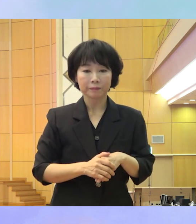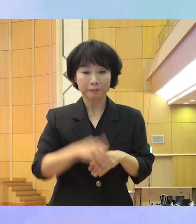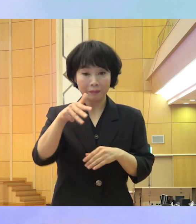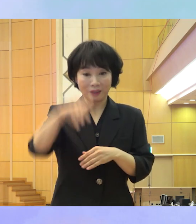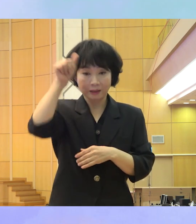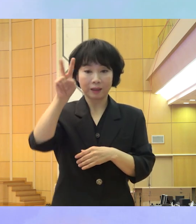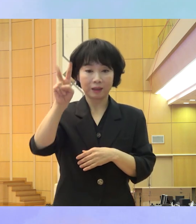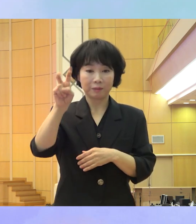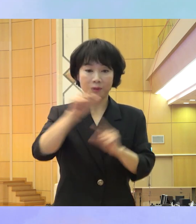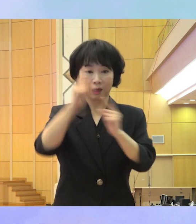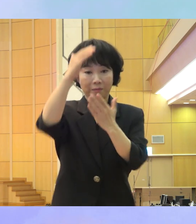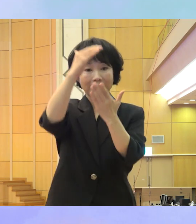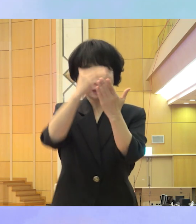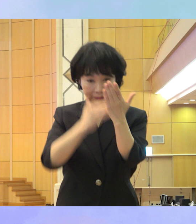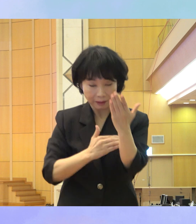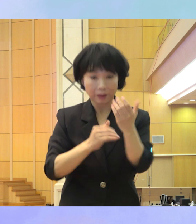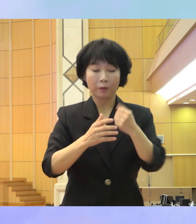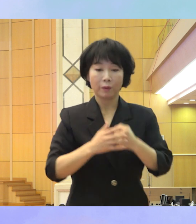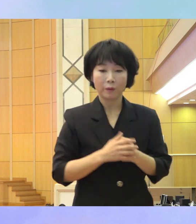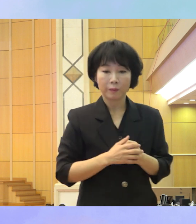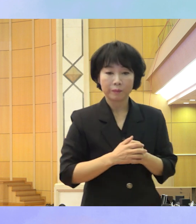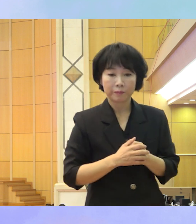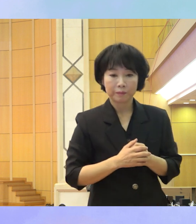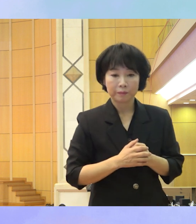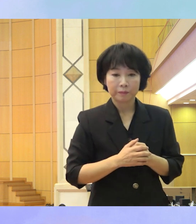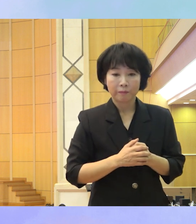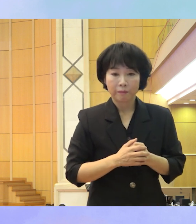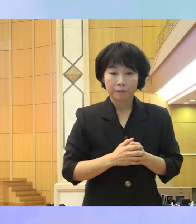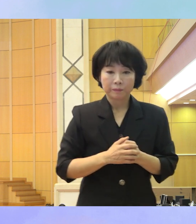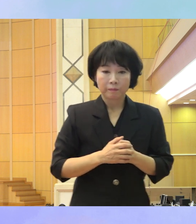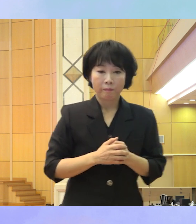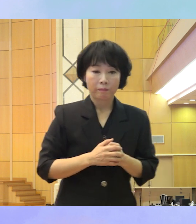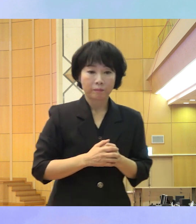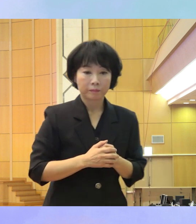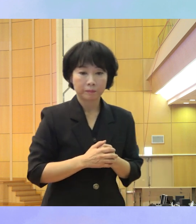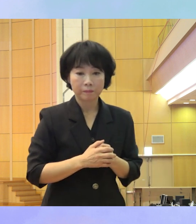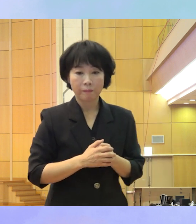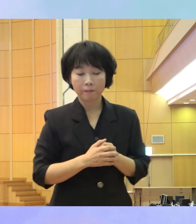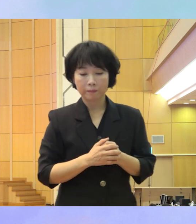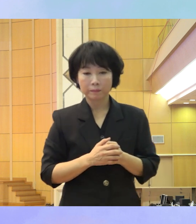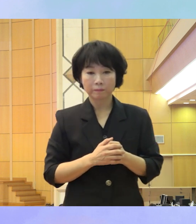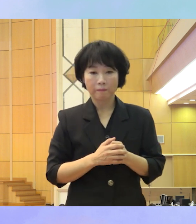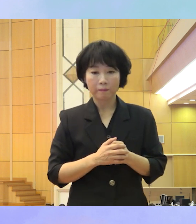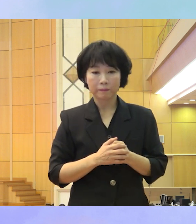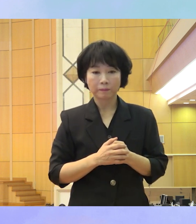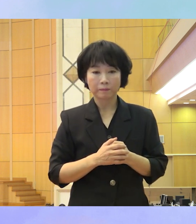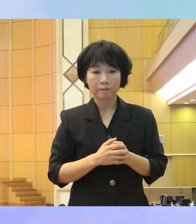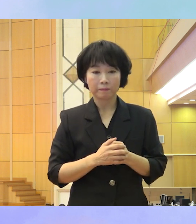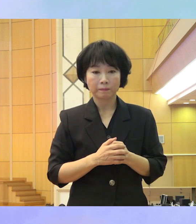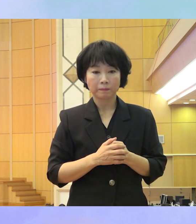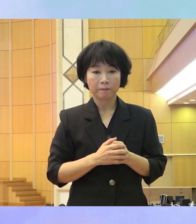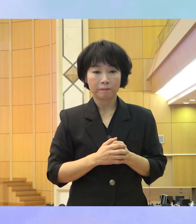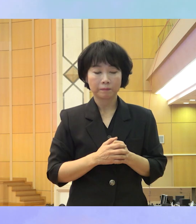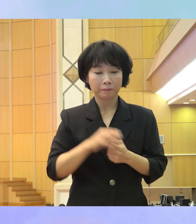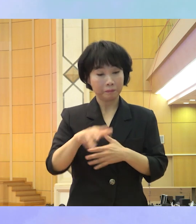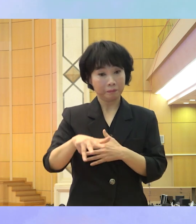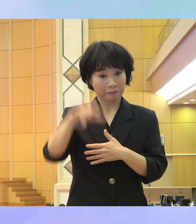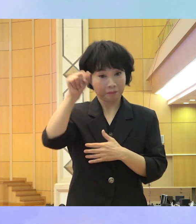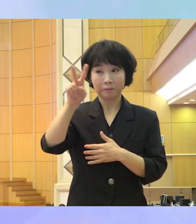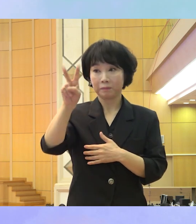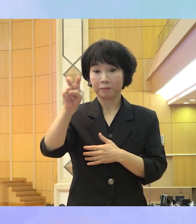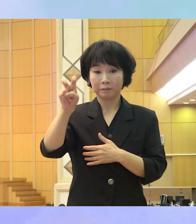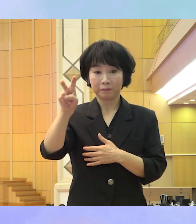보겠습니다. 창세기 22장입니다. 근데 또 이거 좀 잘못 적은 것 같으네요.